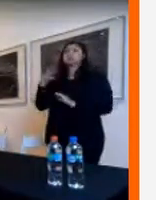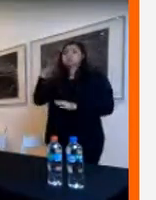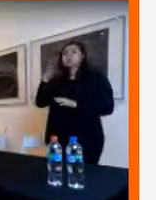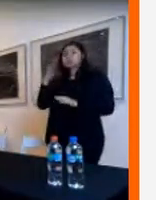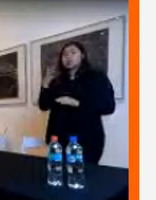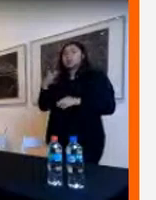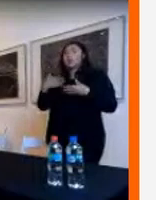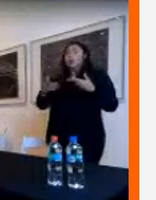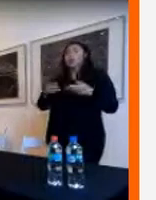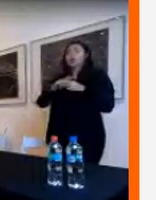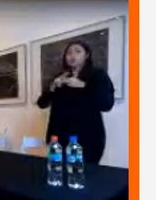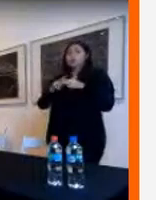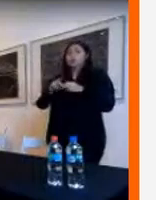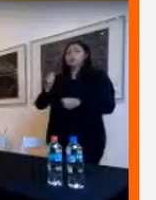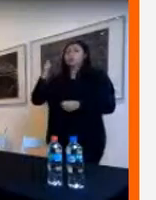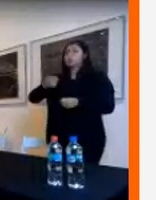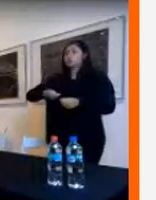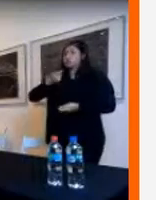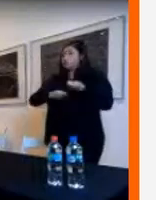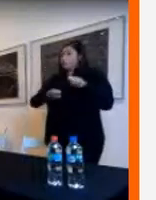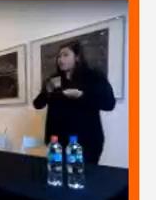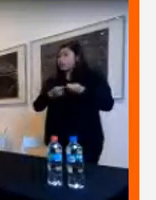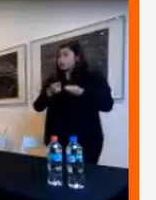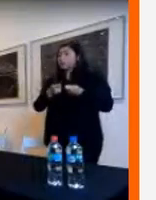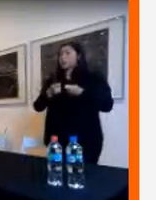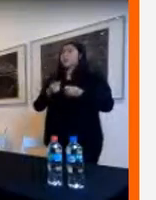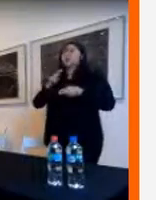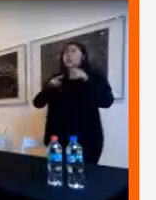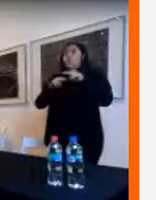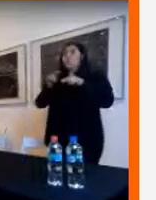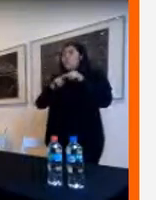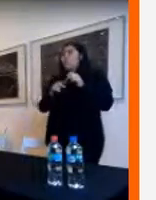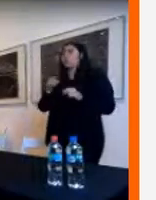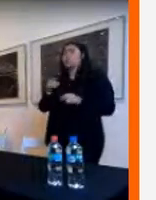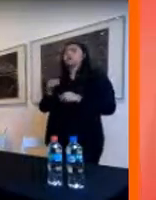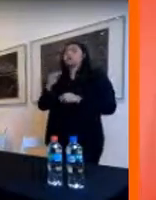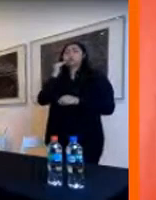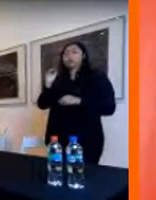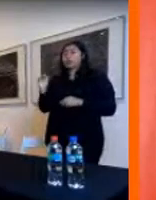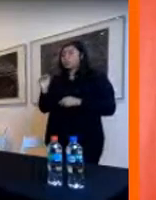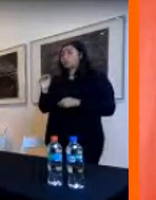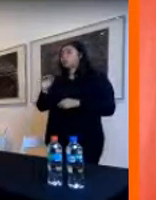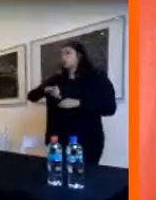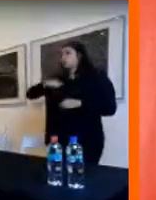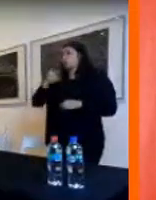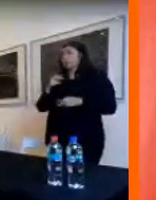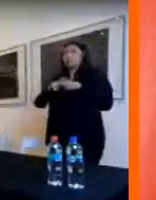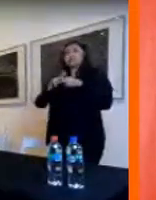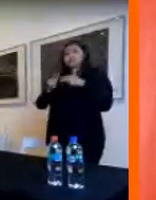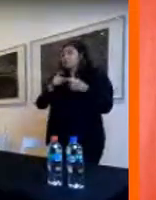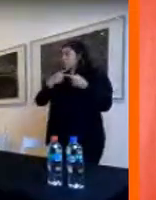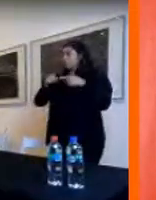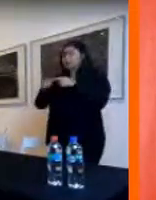subasta de obras de arte de niños con Down para poder buscar financiamiento para la fundación. Entonces, realizamos todas estas acciones.